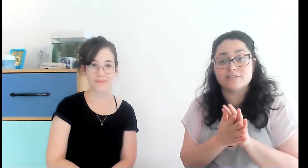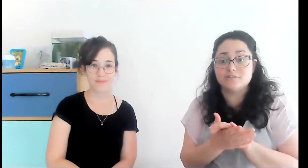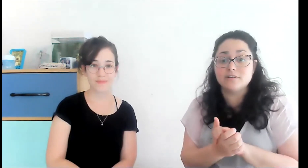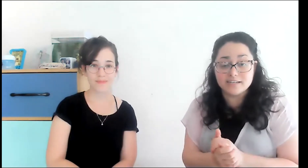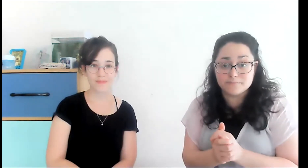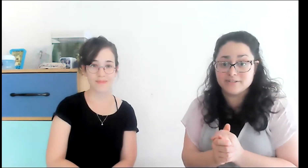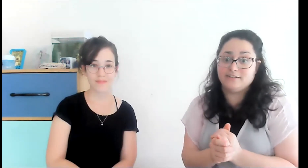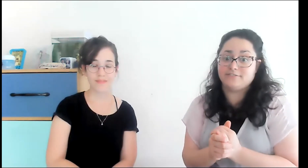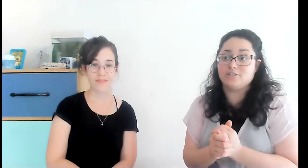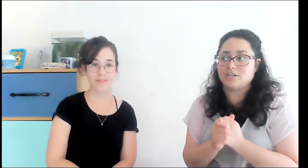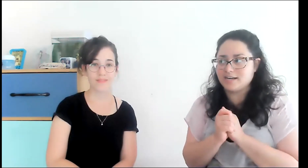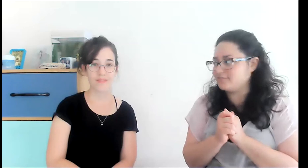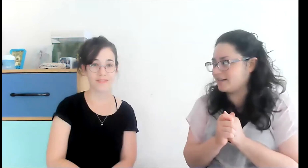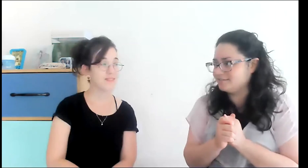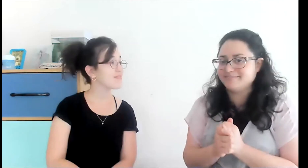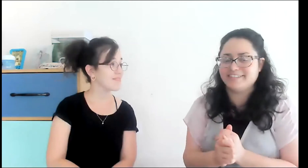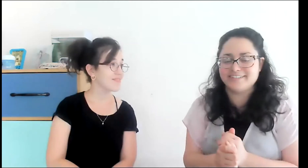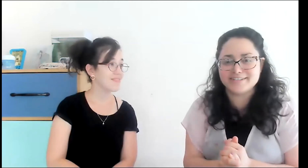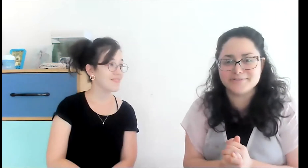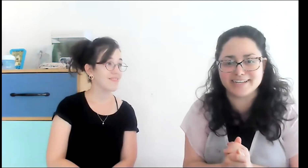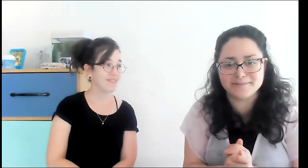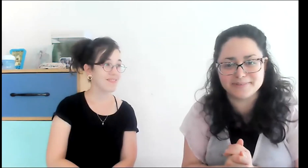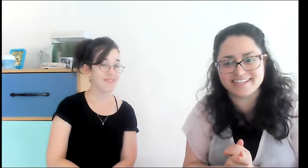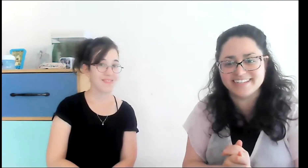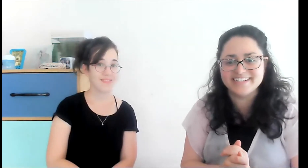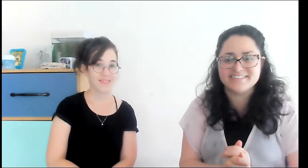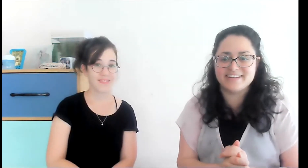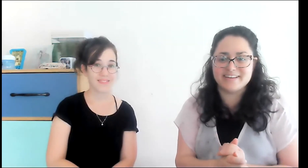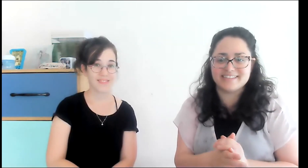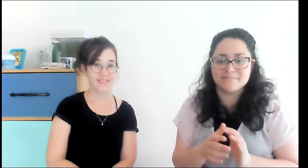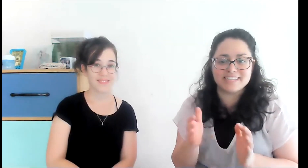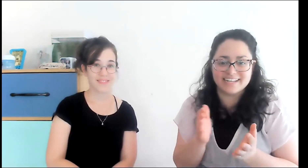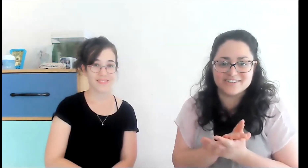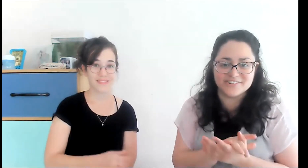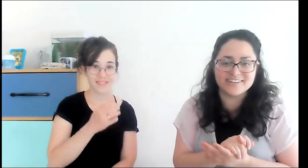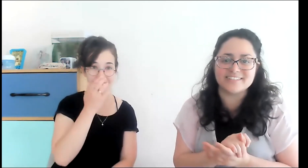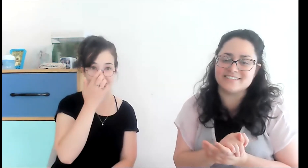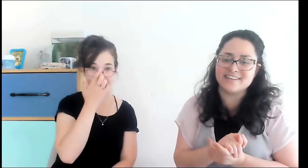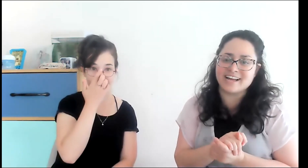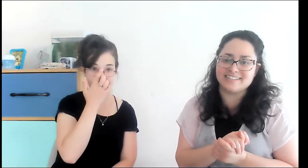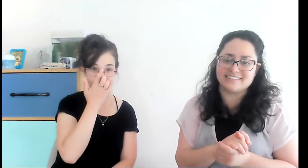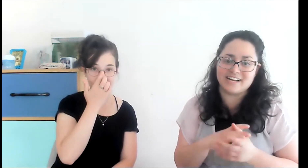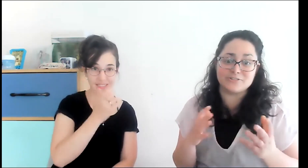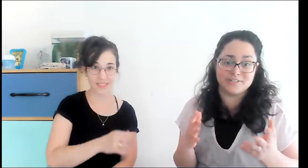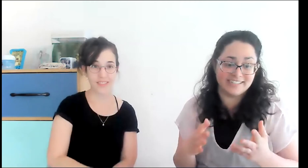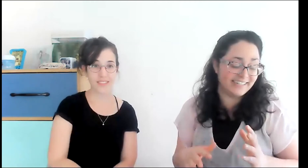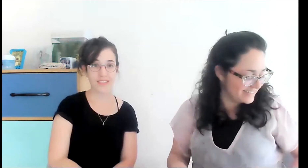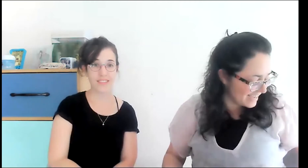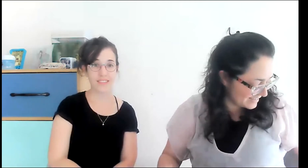הוצאנו קליפ לפני שנה כבר, הוצאנו את הקליפ הזה, זה היה בתחילת הקורונה, ועשינו יחד את על כל אלה. אז אני